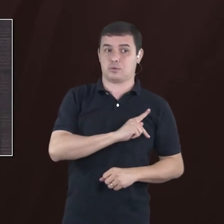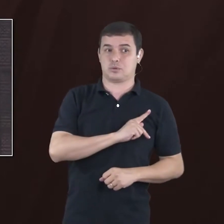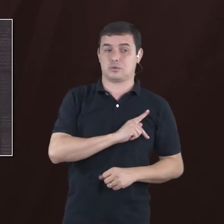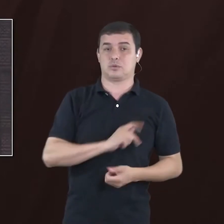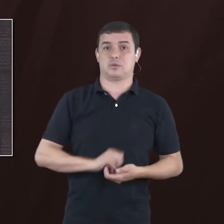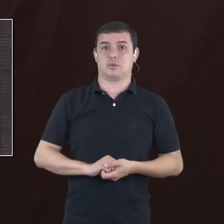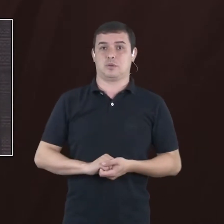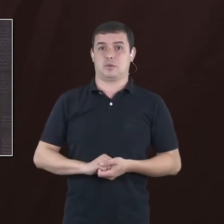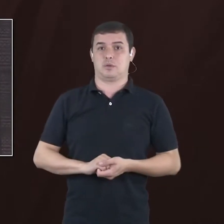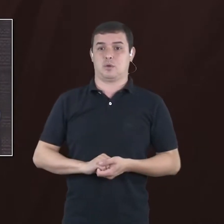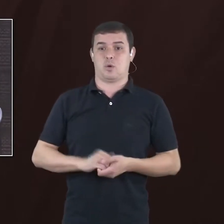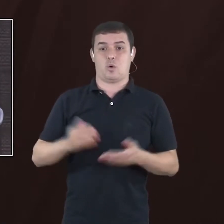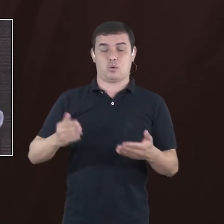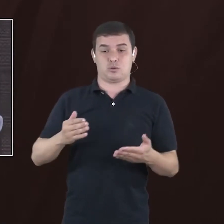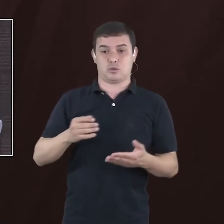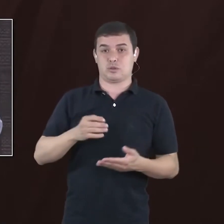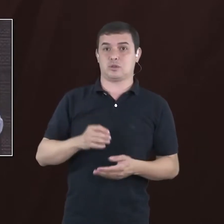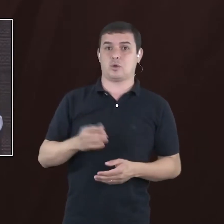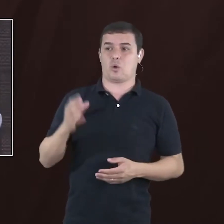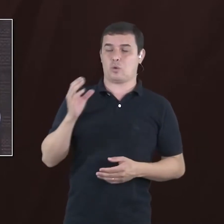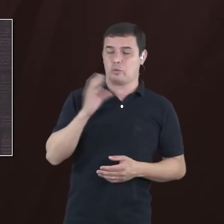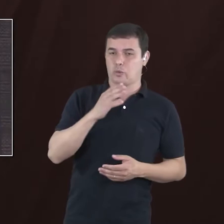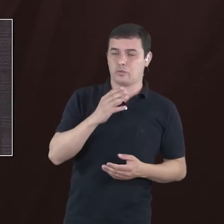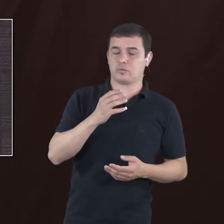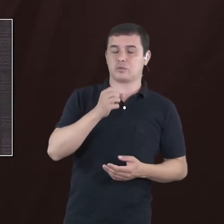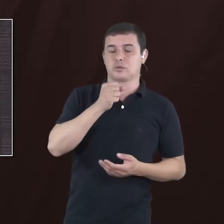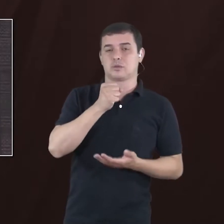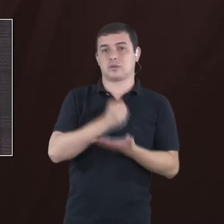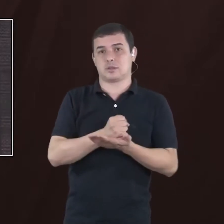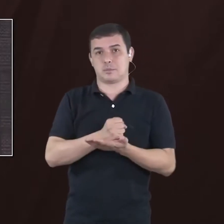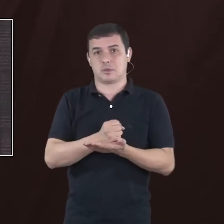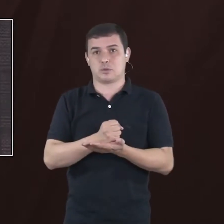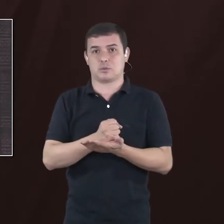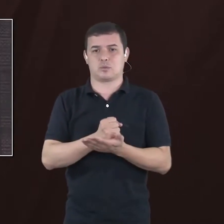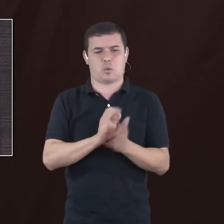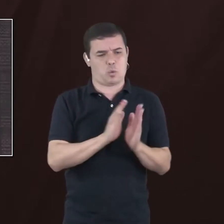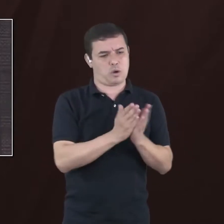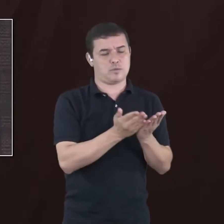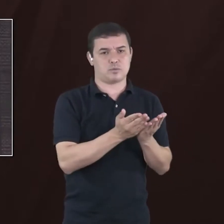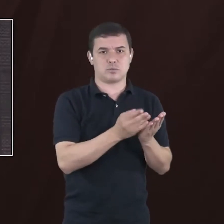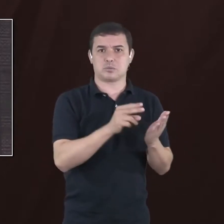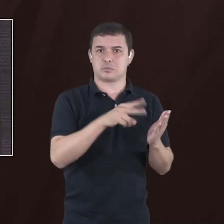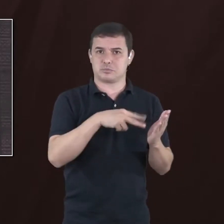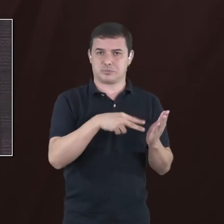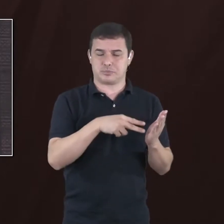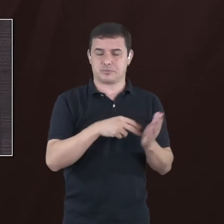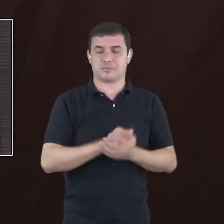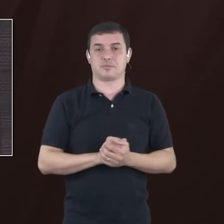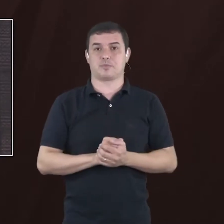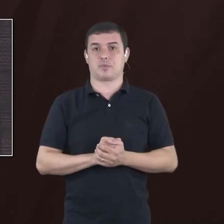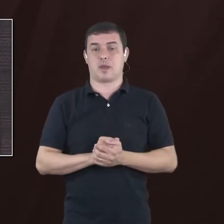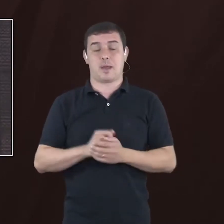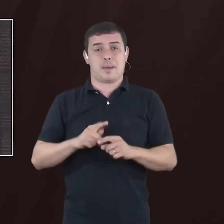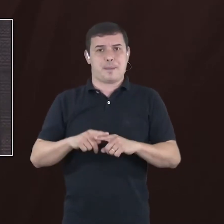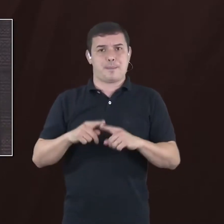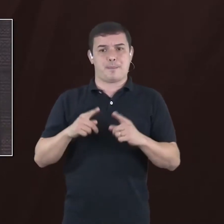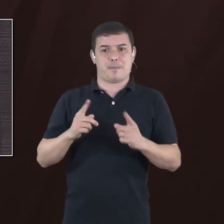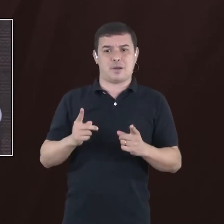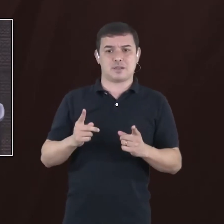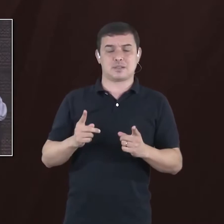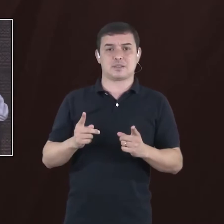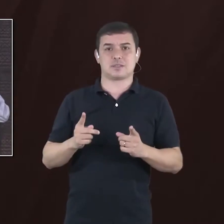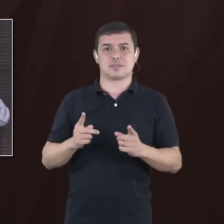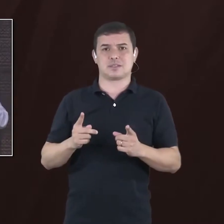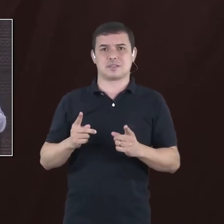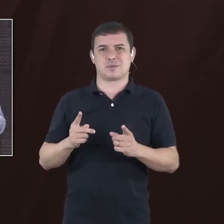no Novo Testamento, as suas epístolas formam o ensinamento dos apóstolos. Todavia, a